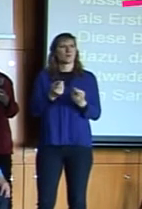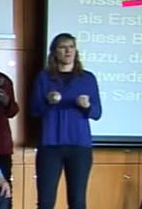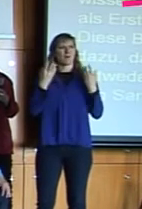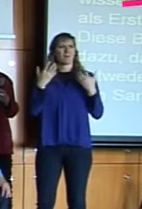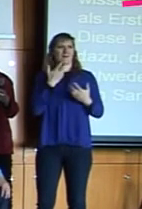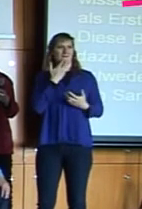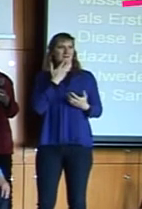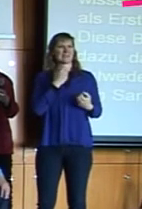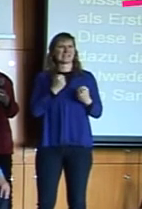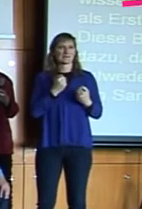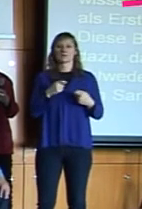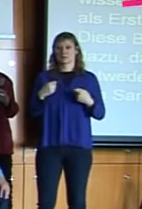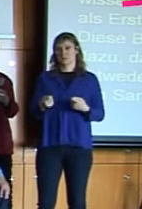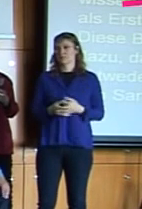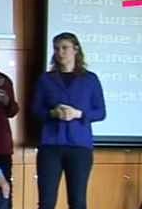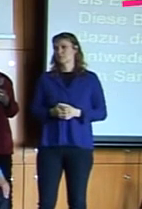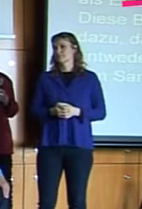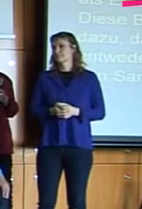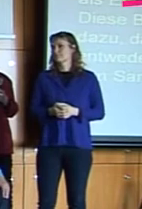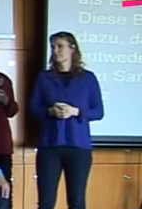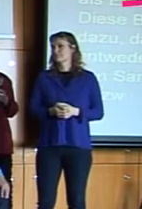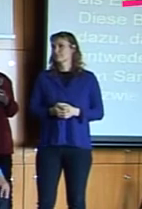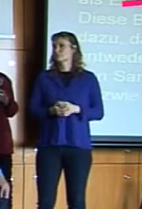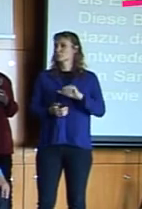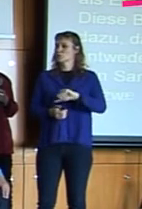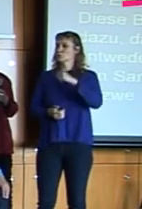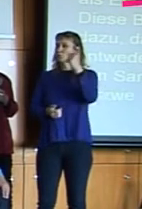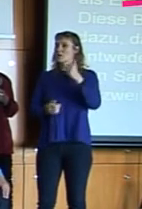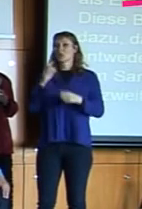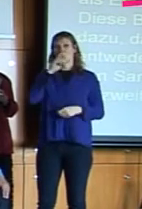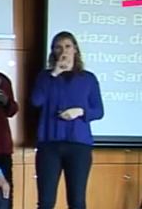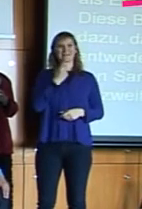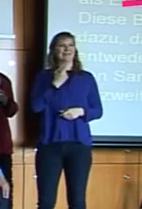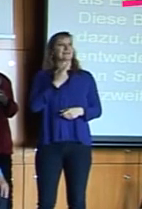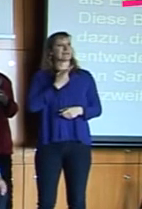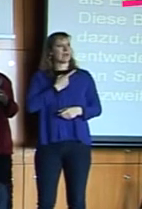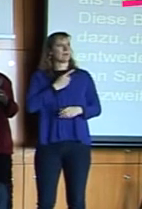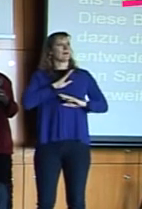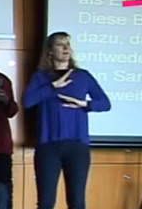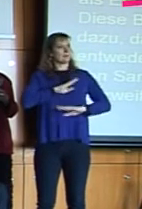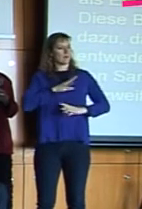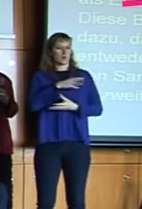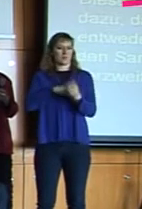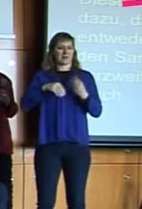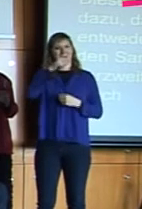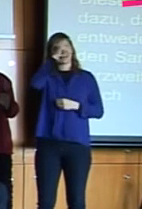zu können. Dazu gehört natürlich, dass man zuerst einmal versucht, selber damit fertig zu werden. Das nennt man